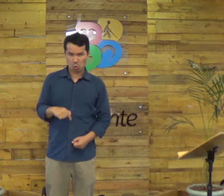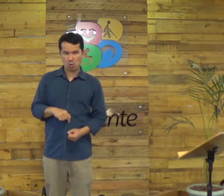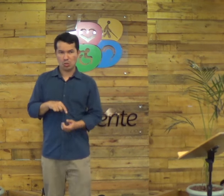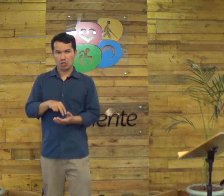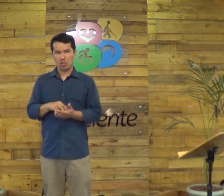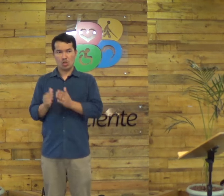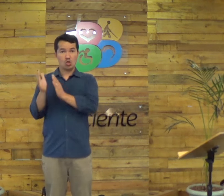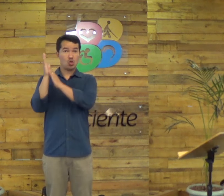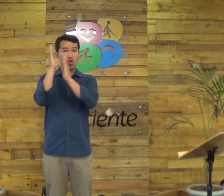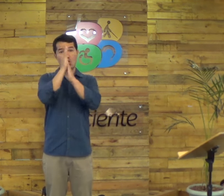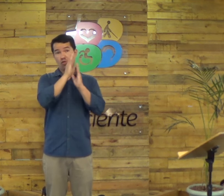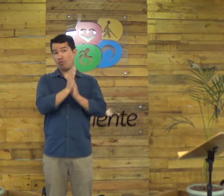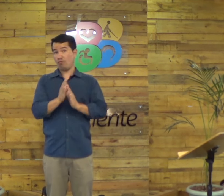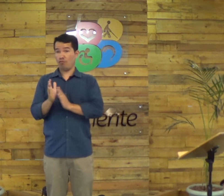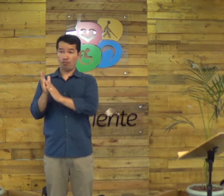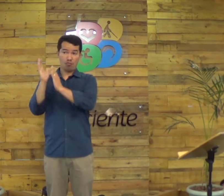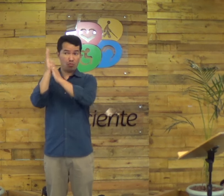ele vem aqui na frente, ele entra, só no amor,